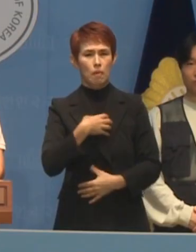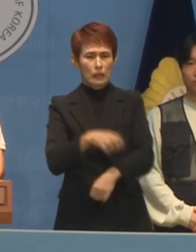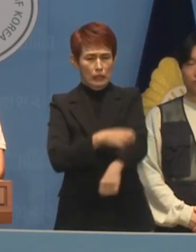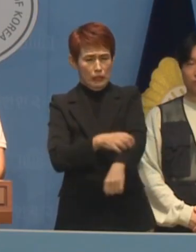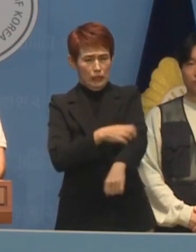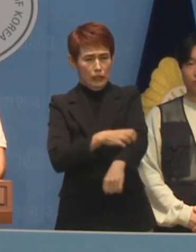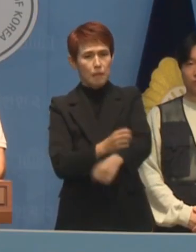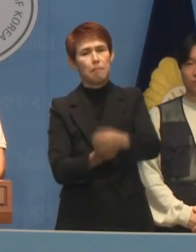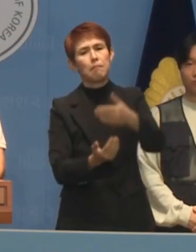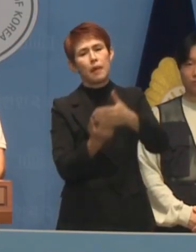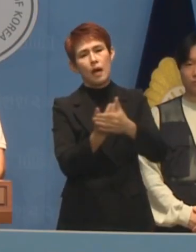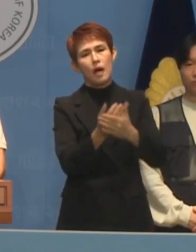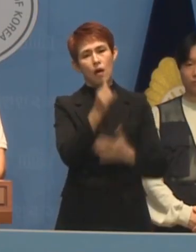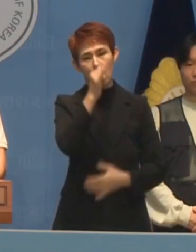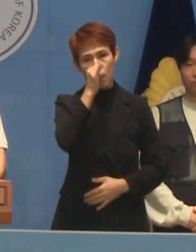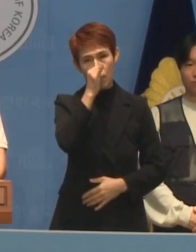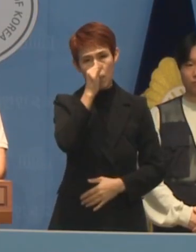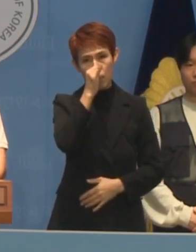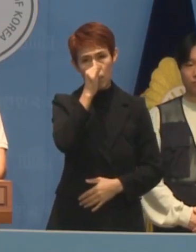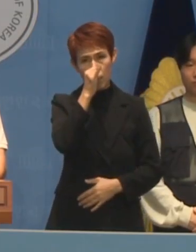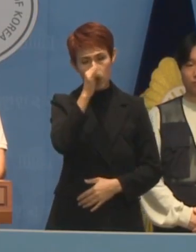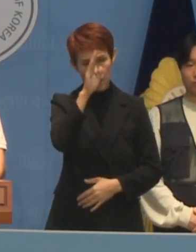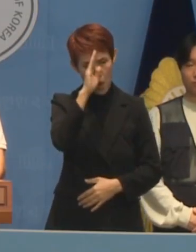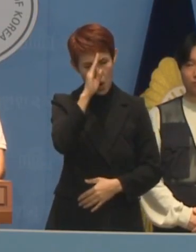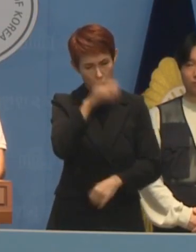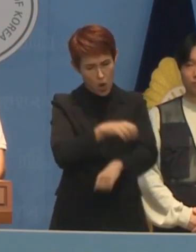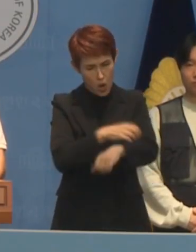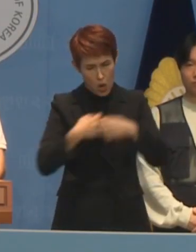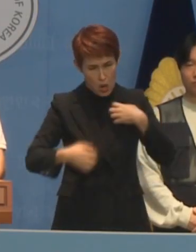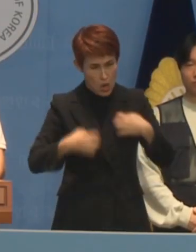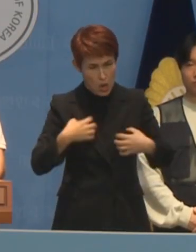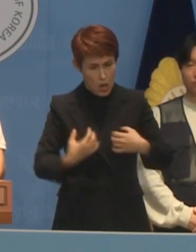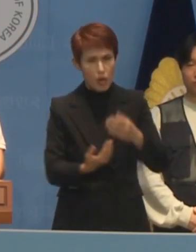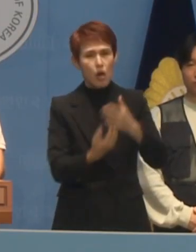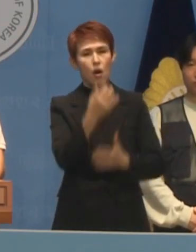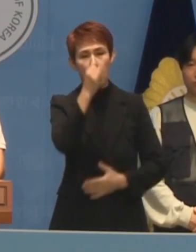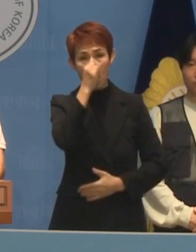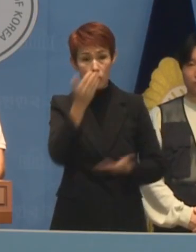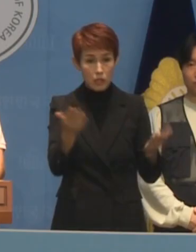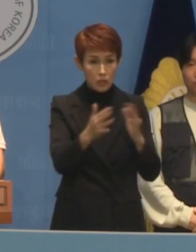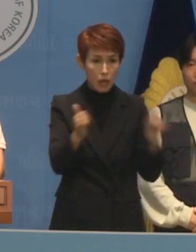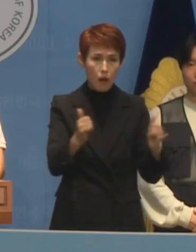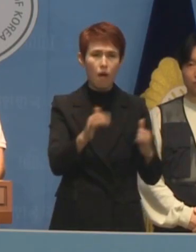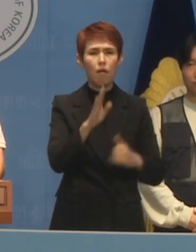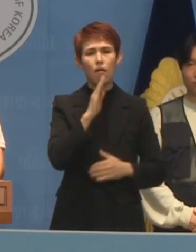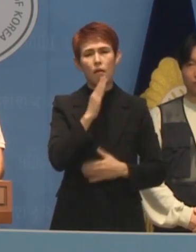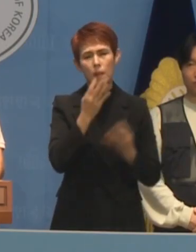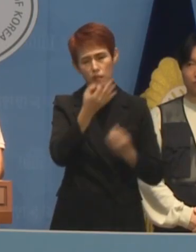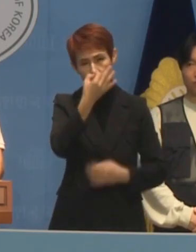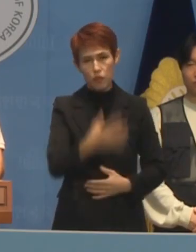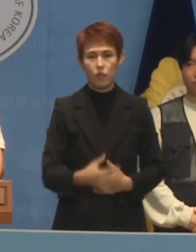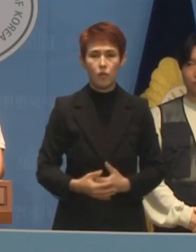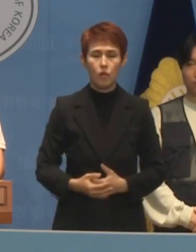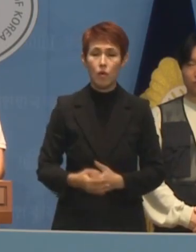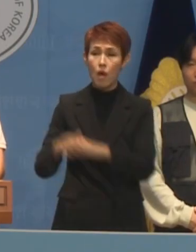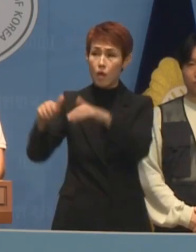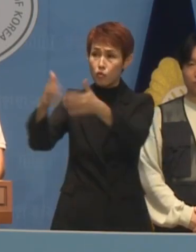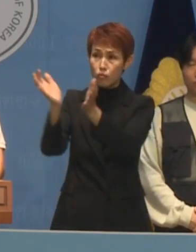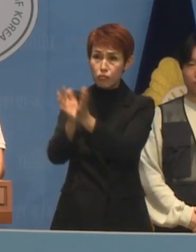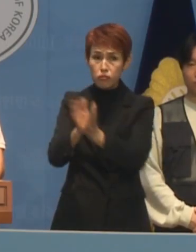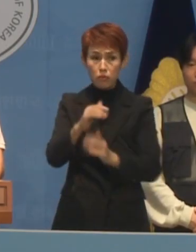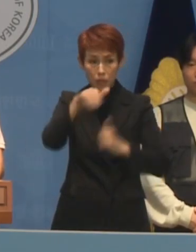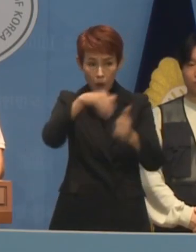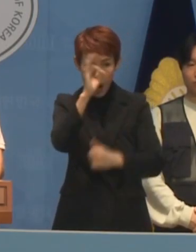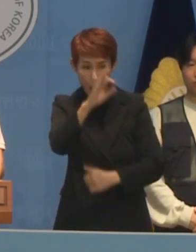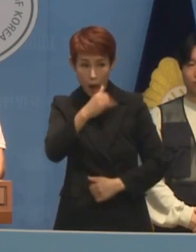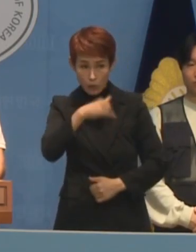노출되며 근무자들의 안전과 건강이 크게 위협받고 있는 실상입니다. 이 또한 해수부는 알면서도